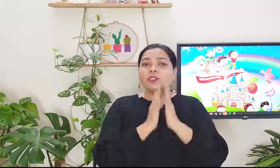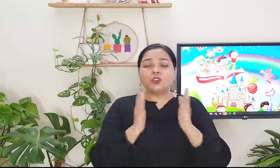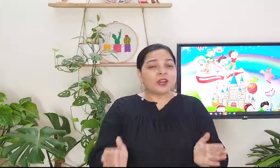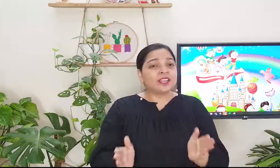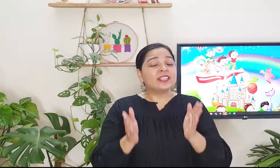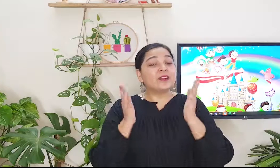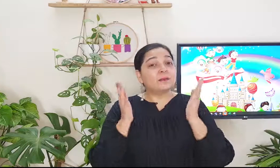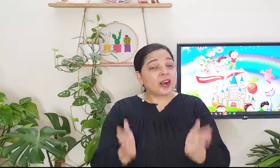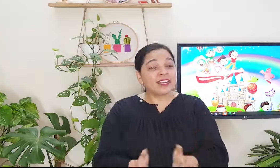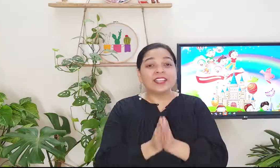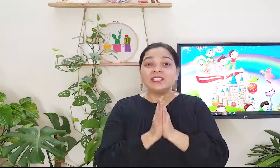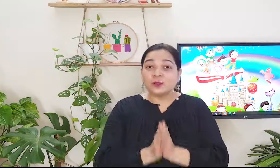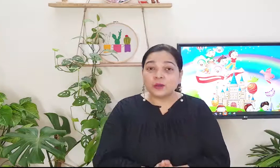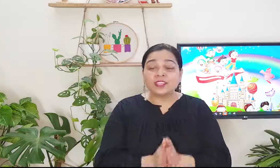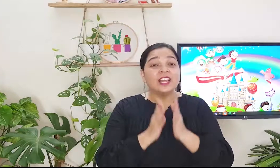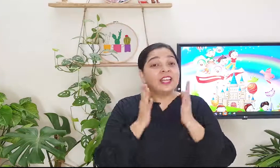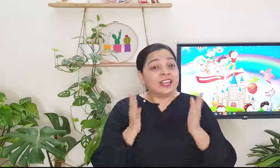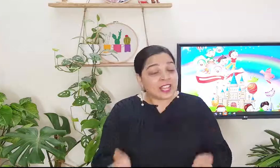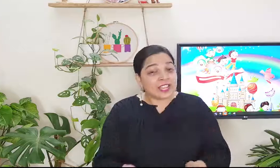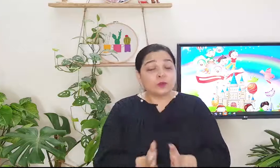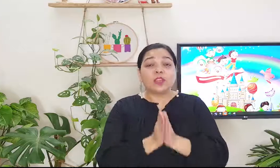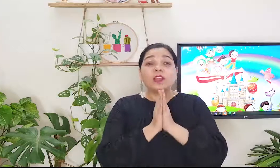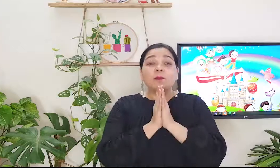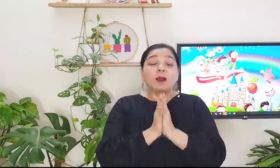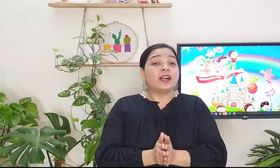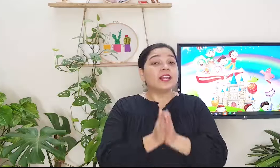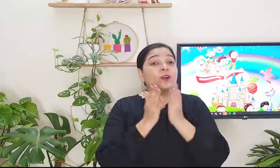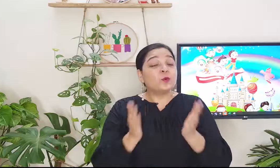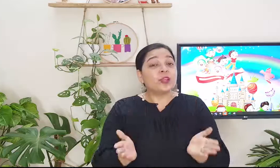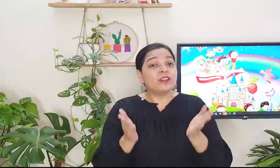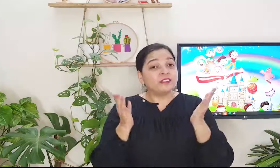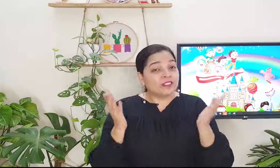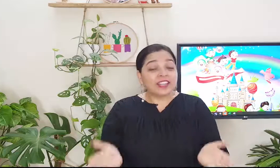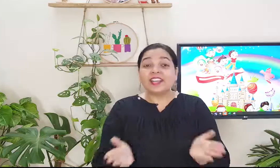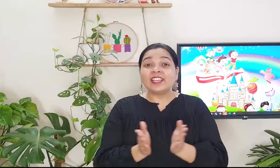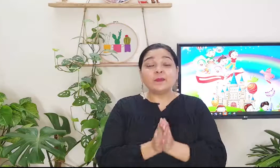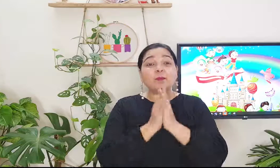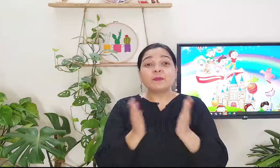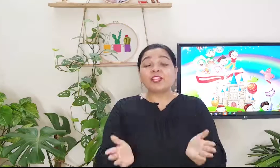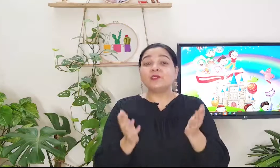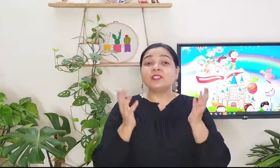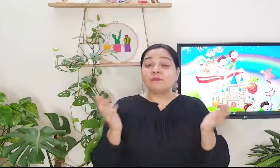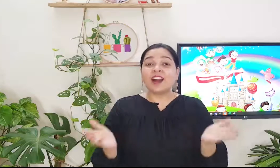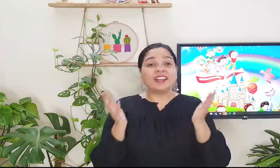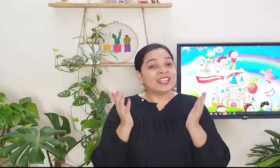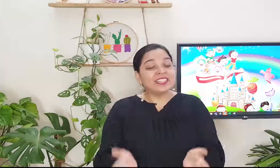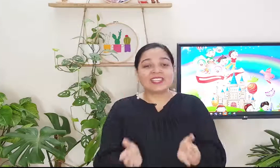আমরা জোনার মতো পালিয়ে যাব না, কারণ পালিয়ে কোনো লাভ নেই, আমরা ঈশ্বরের কাছ থেকে পালাতে পারি